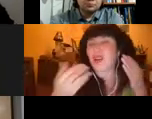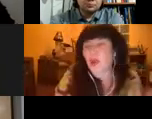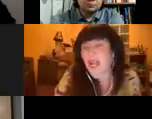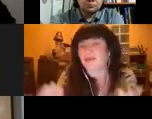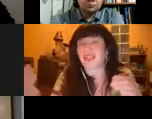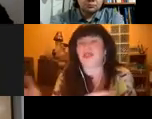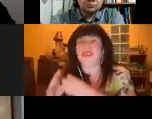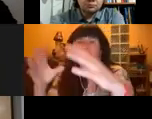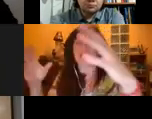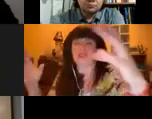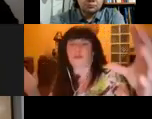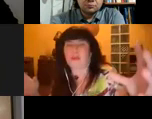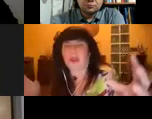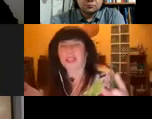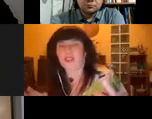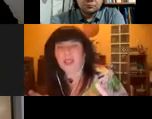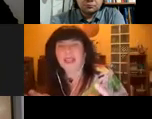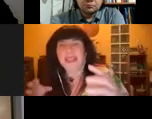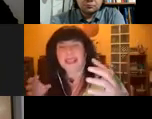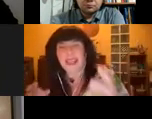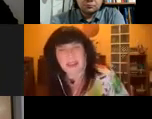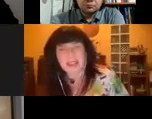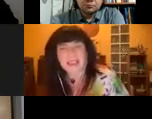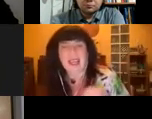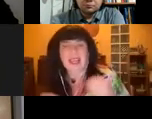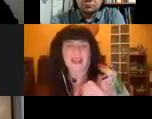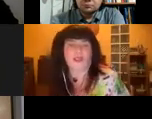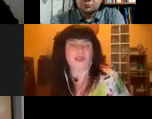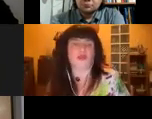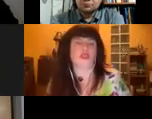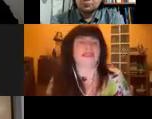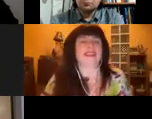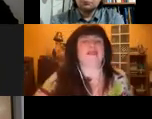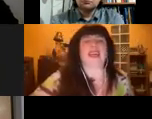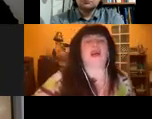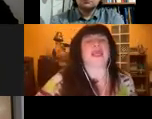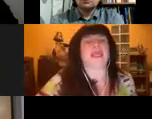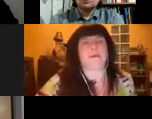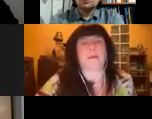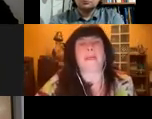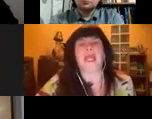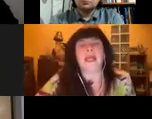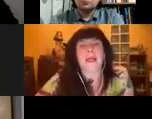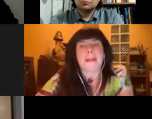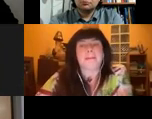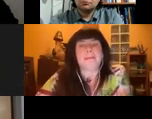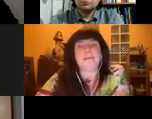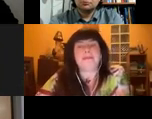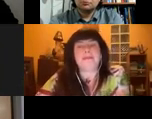llegando al lugar. Entonces el espacio toma una mayor relevancia en la construcción del significado aquí.